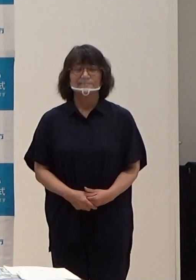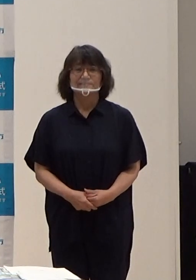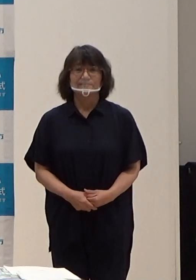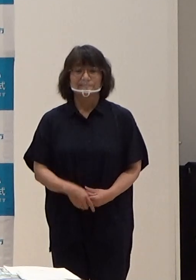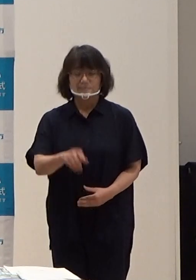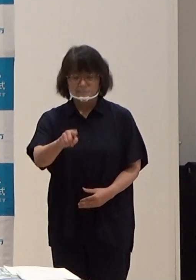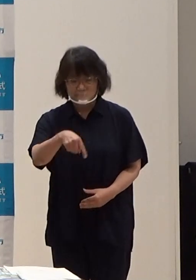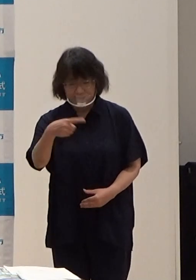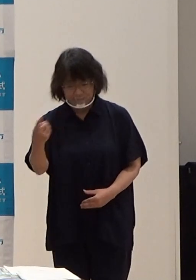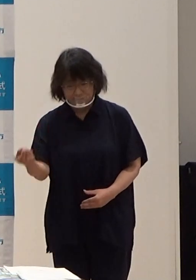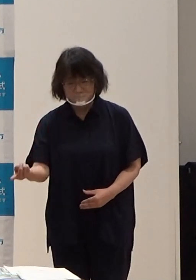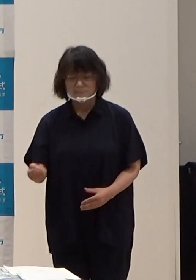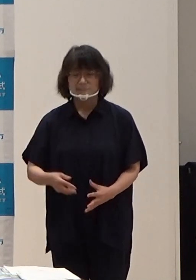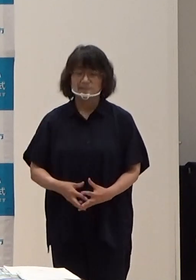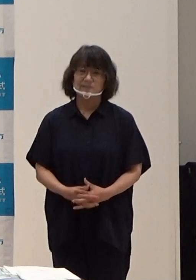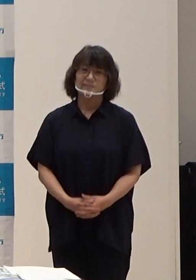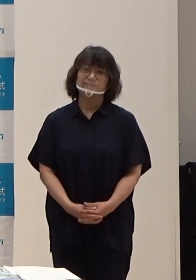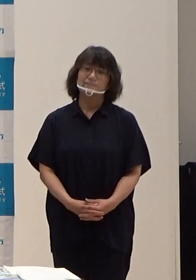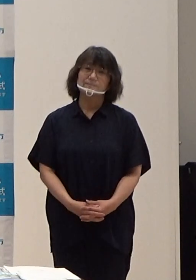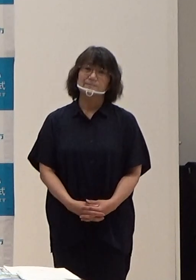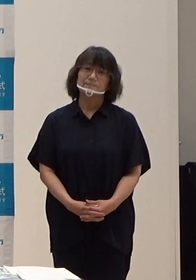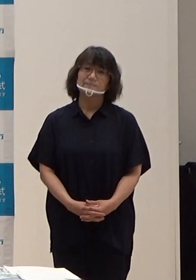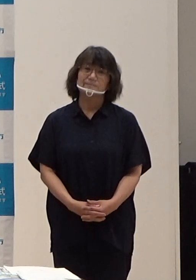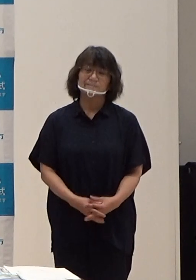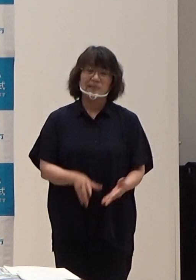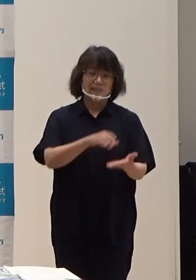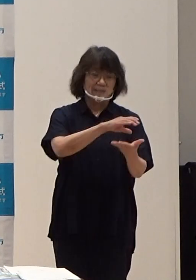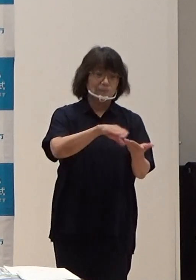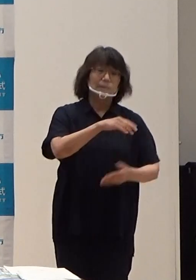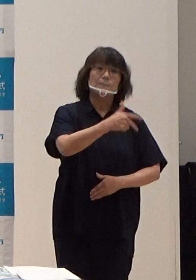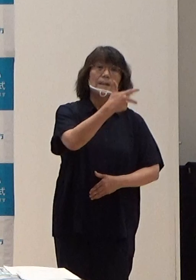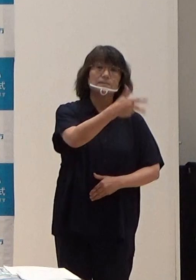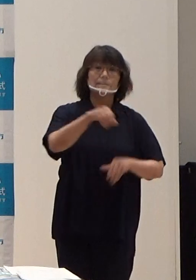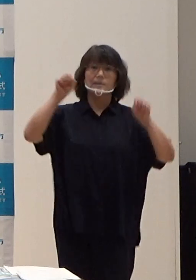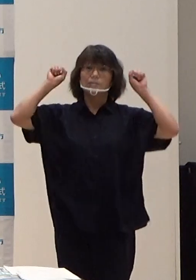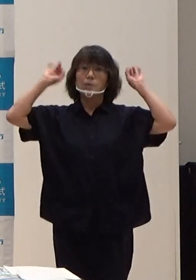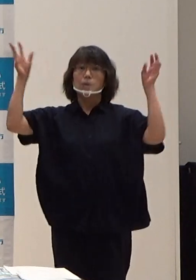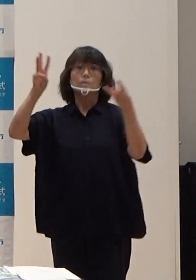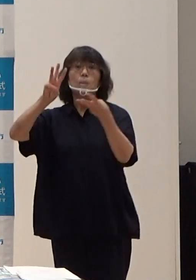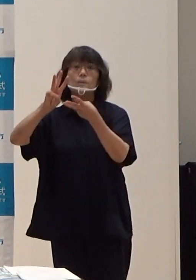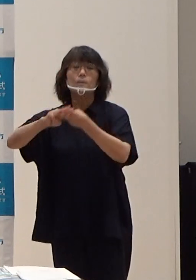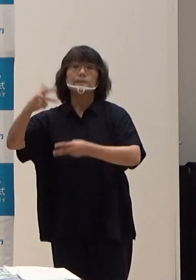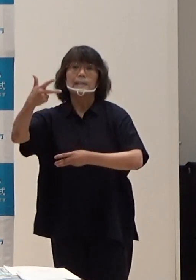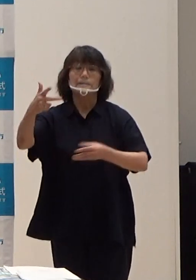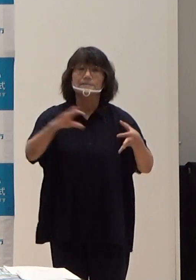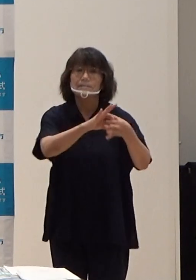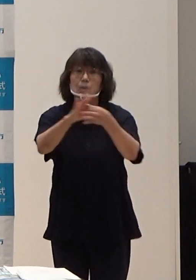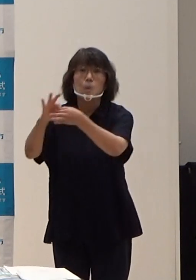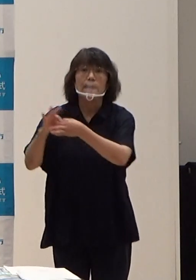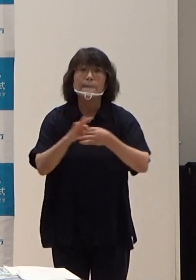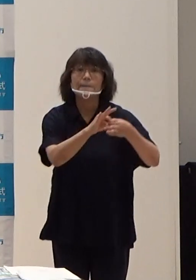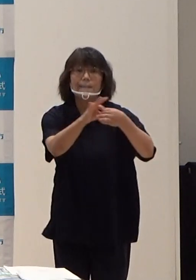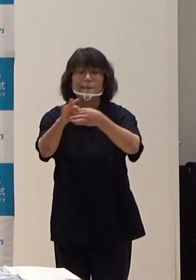その次に移ります。郡山市と豊田市の連携交流でございます。ご案内